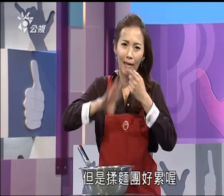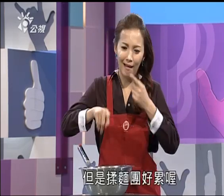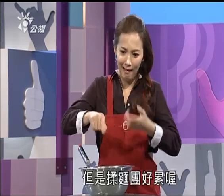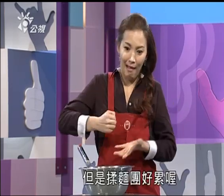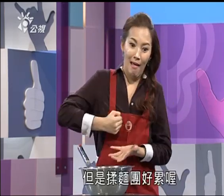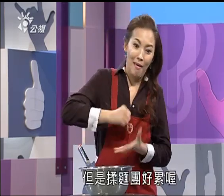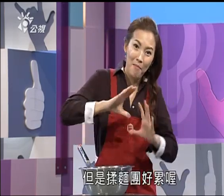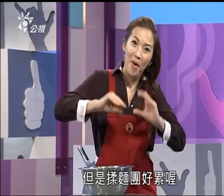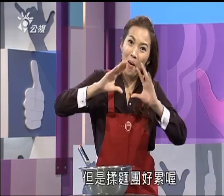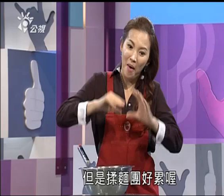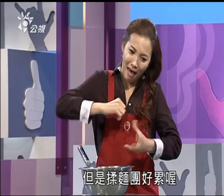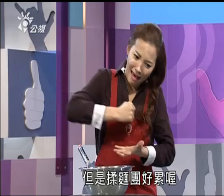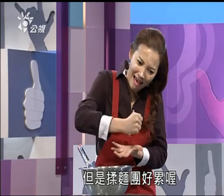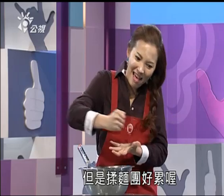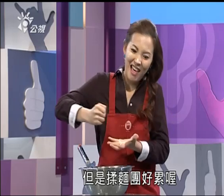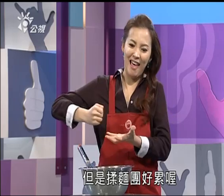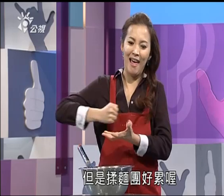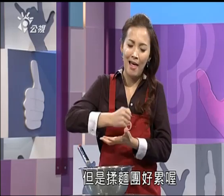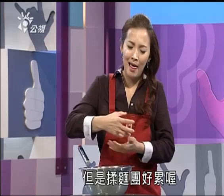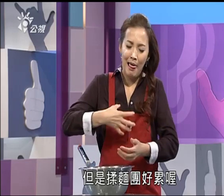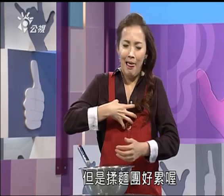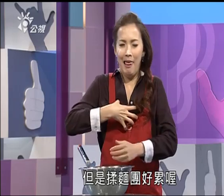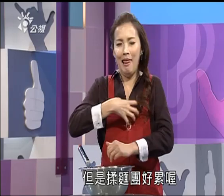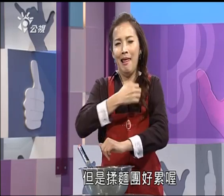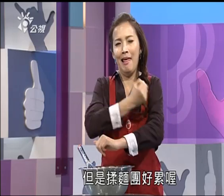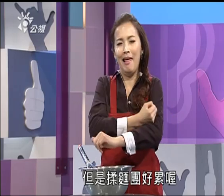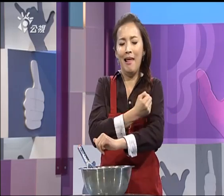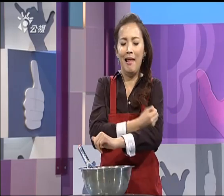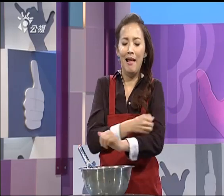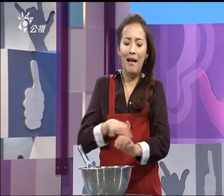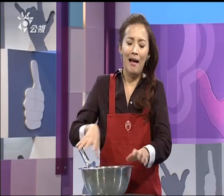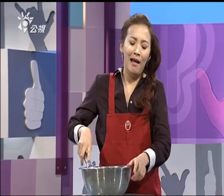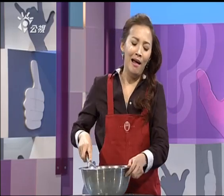是揉面团好累哦。